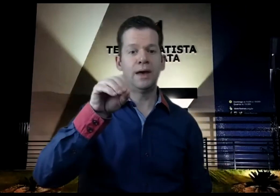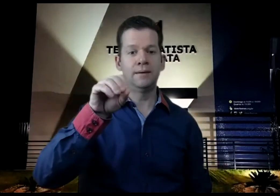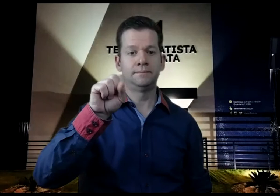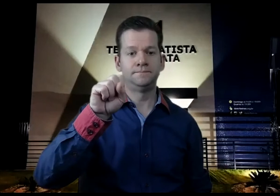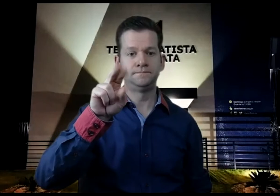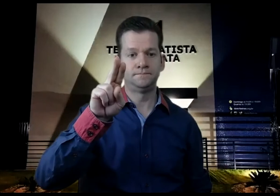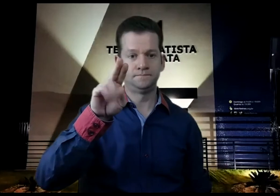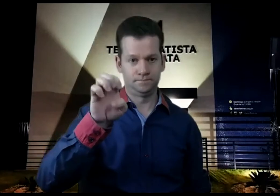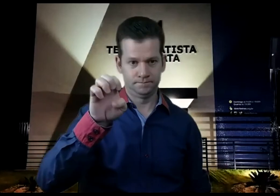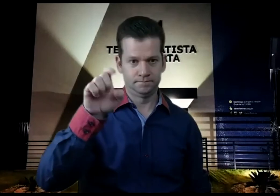Josué,